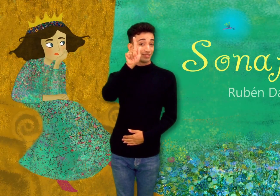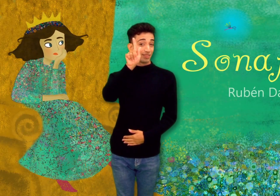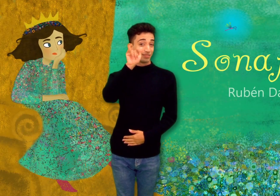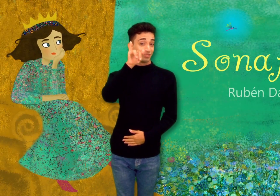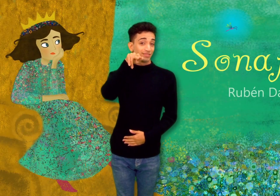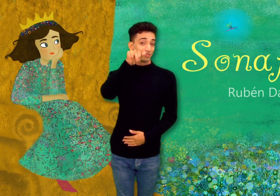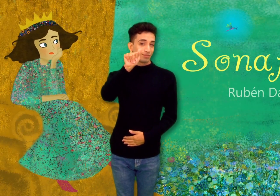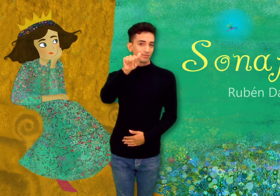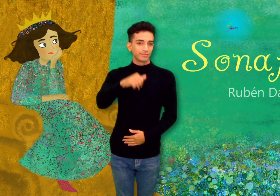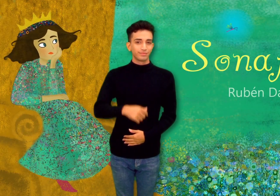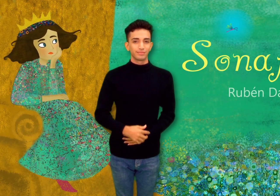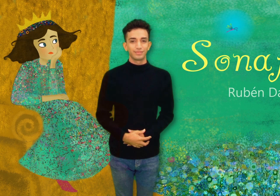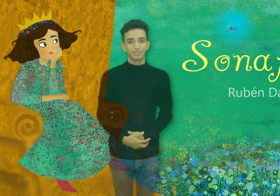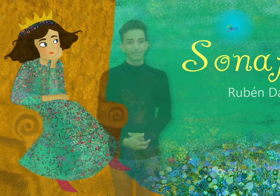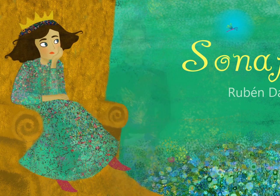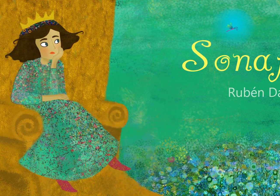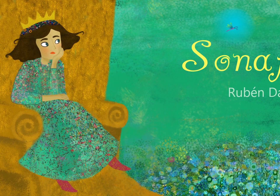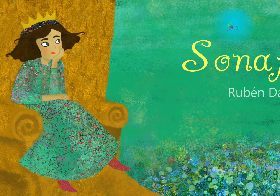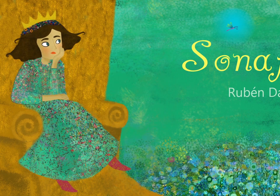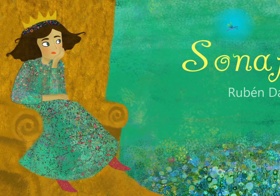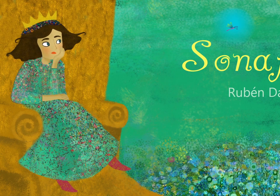Sonatina.